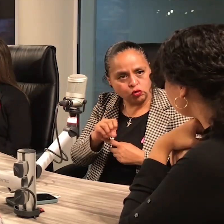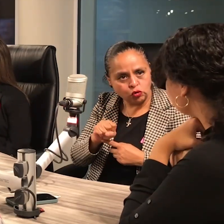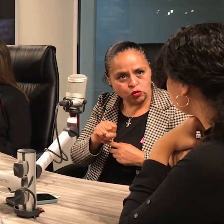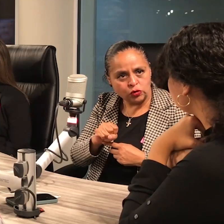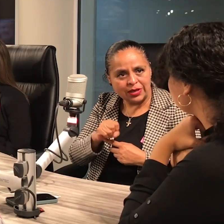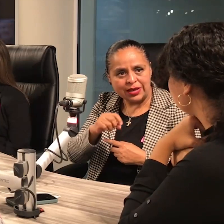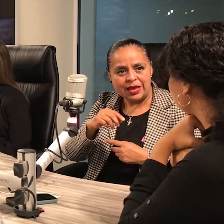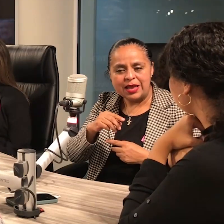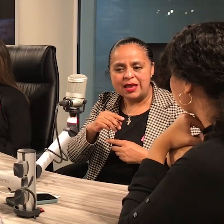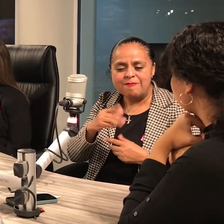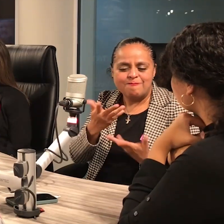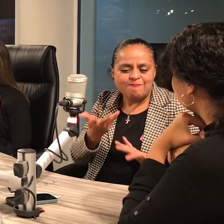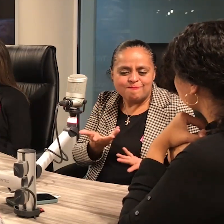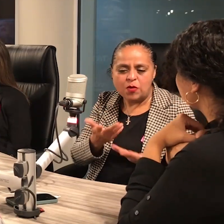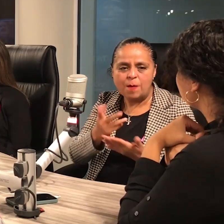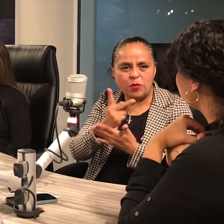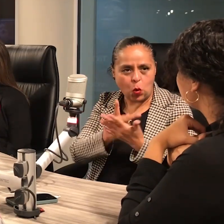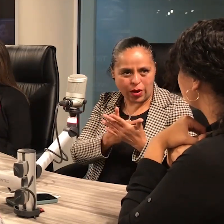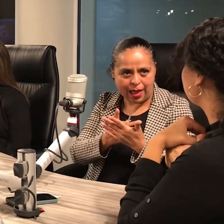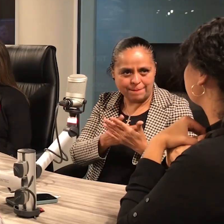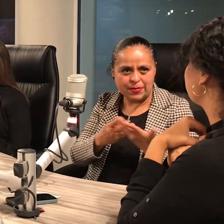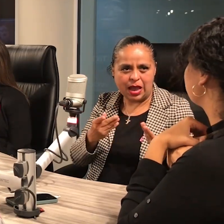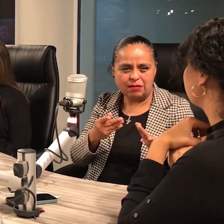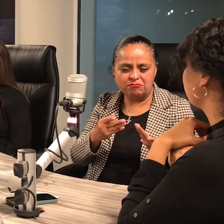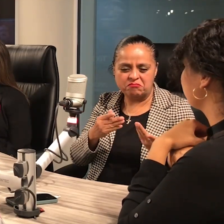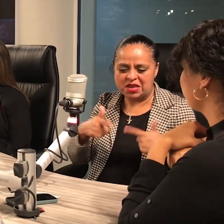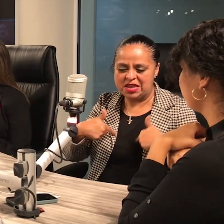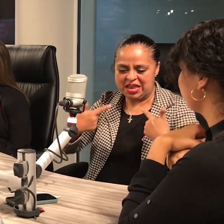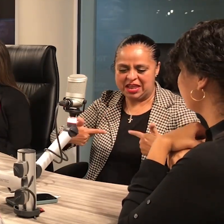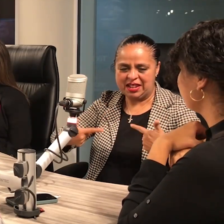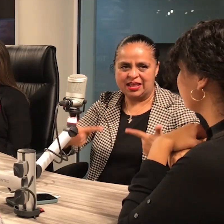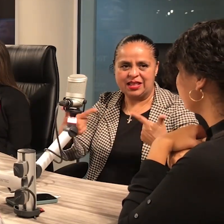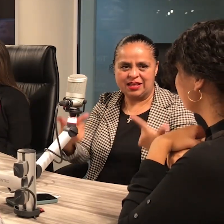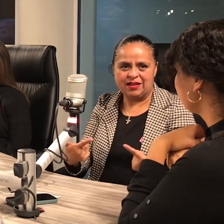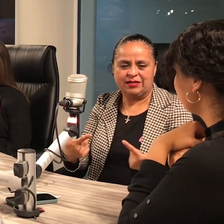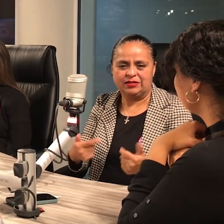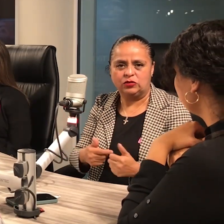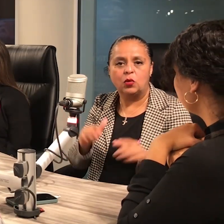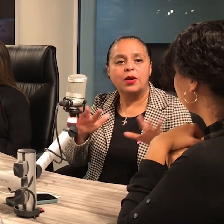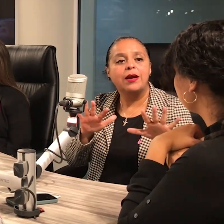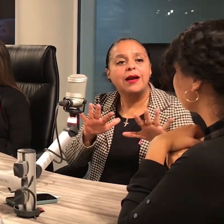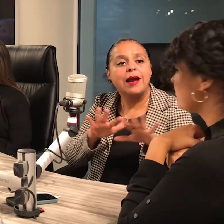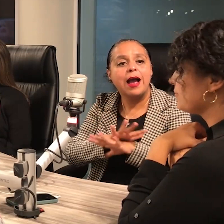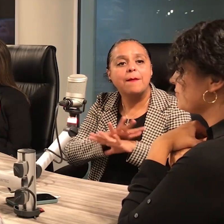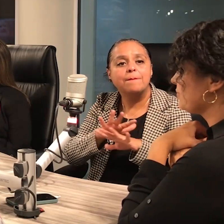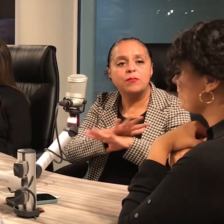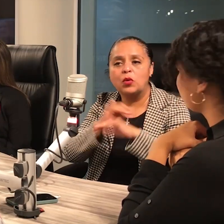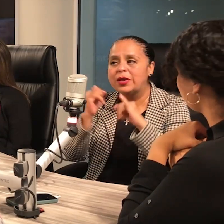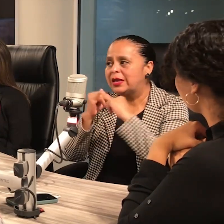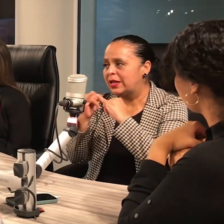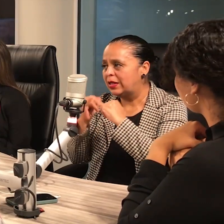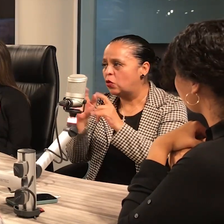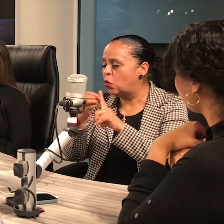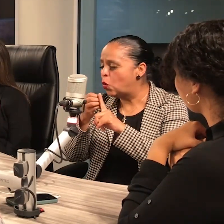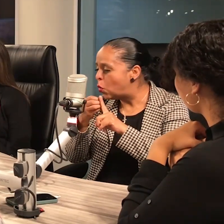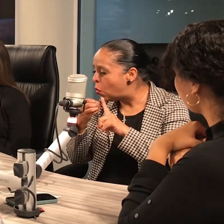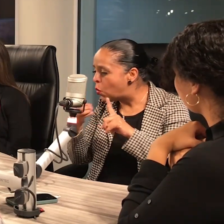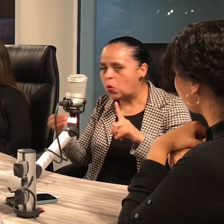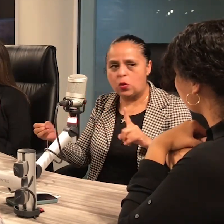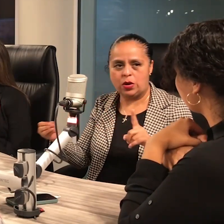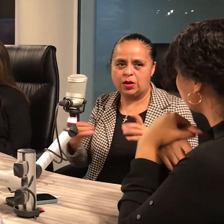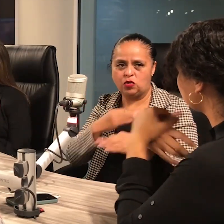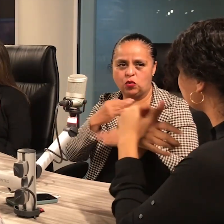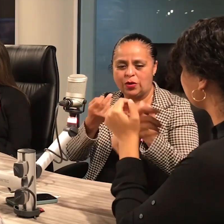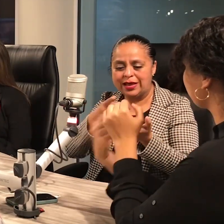generación de programas y la generación de un cambio institucional, un cambio organizacional dentro de